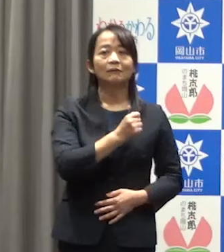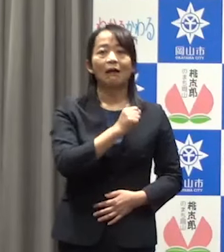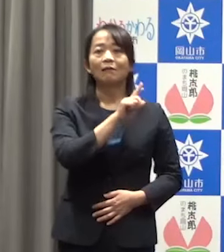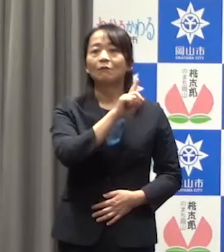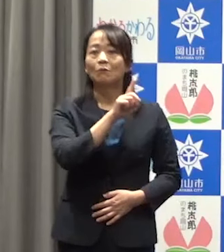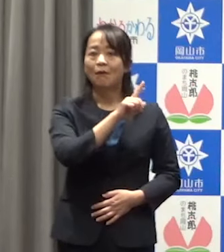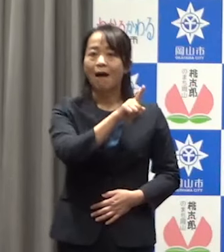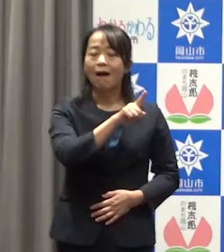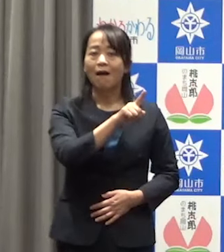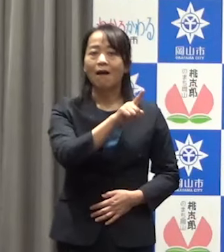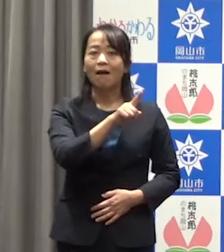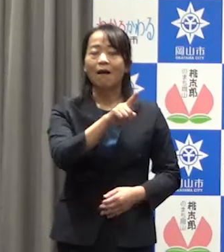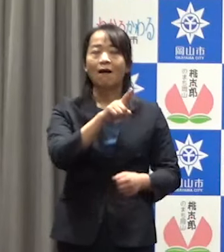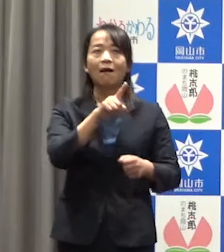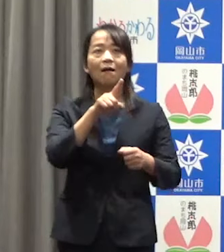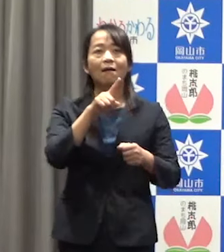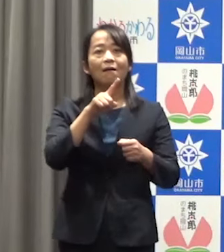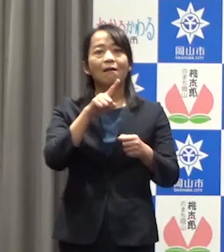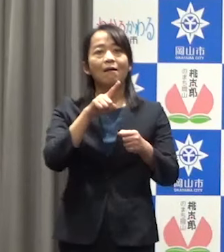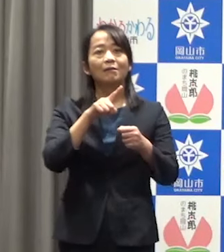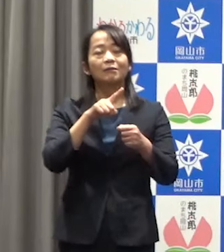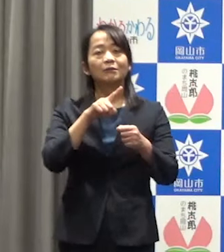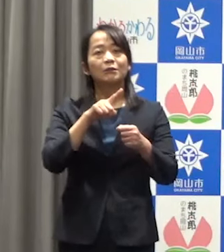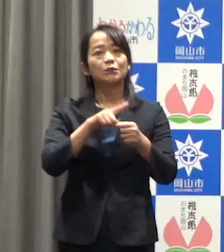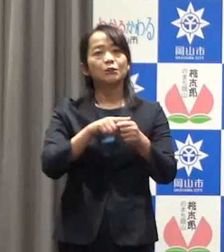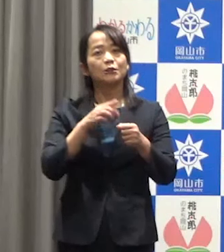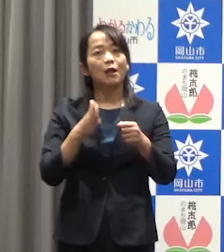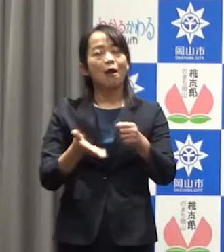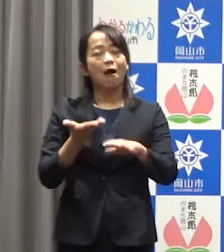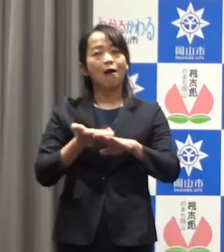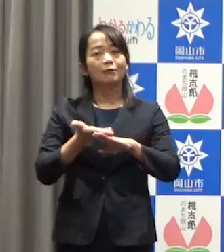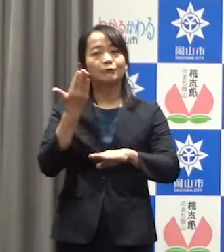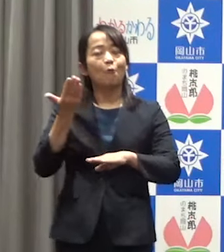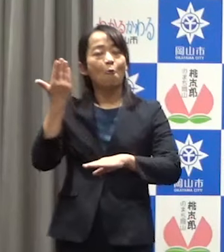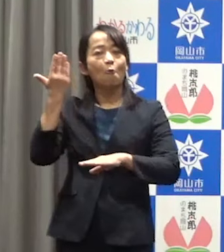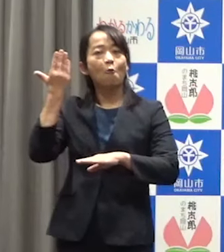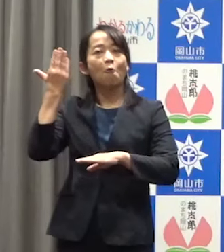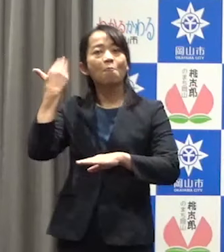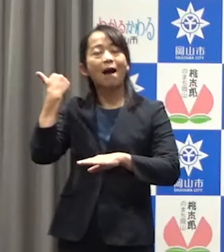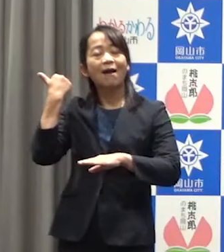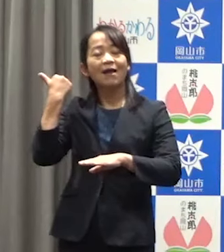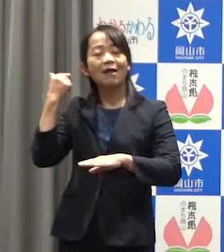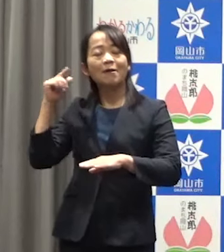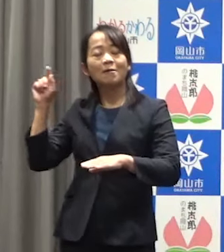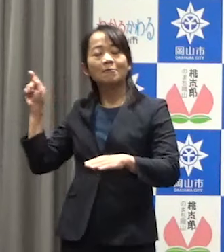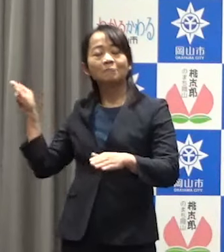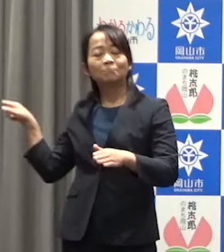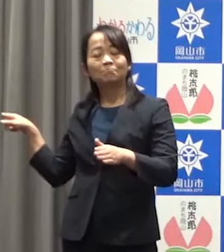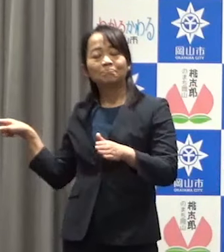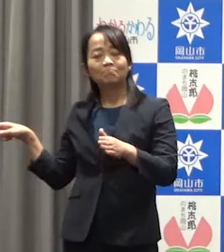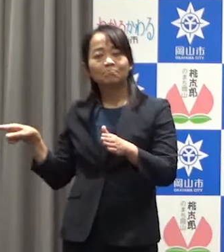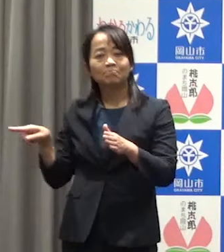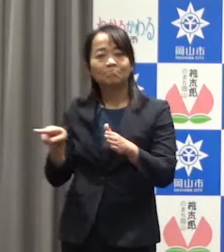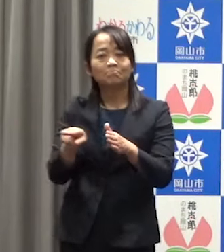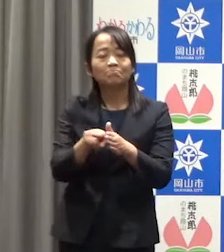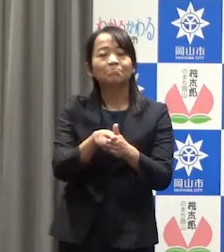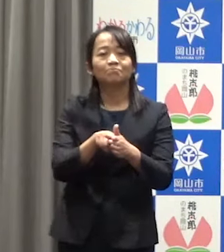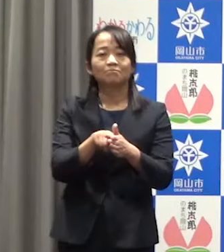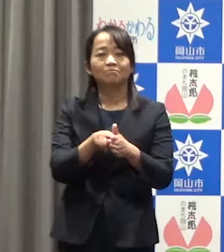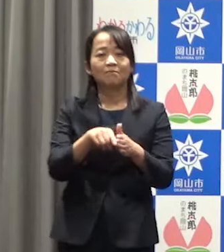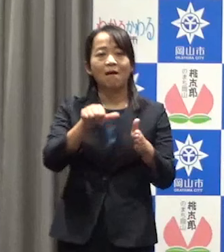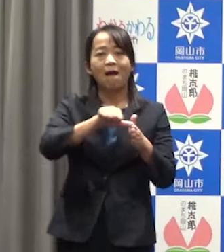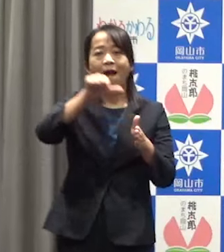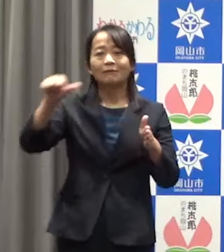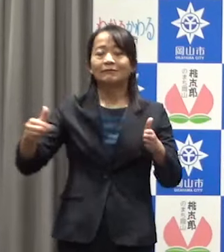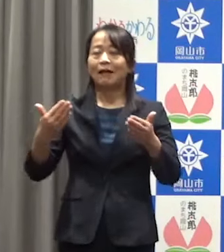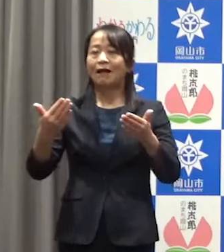もう1年半、もっと前からですかね、長い間そういうご主張されたというのは私も